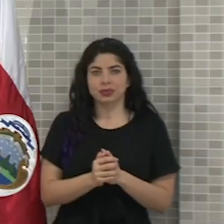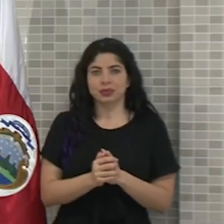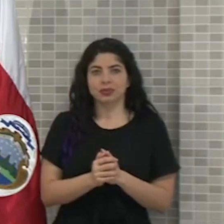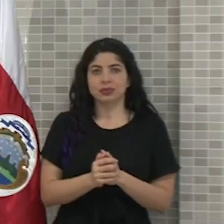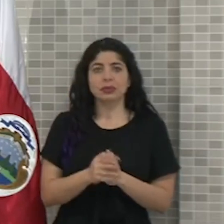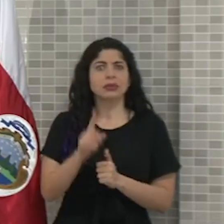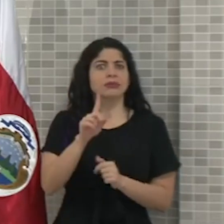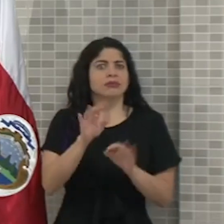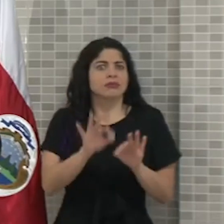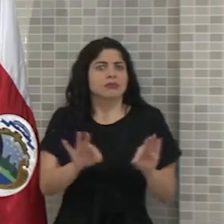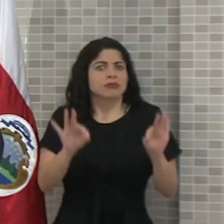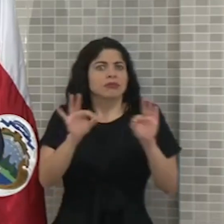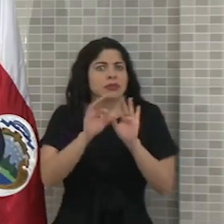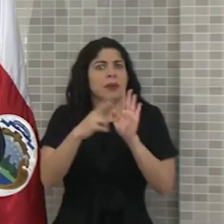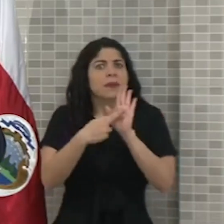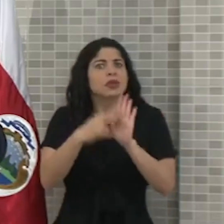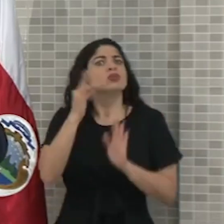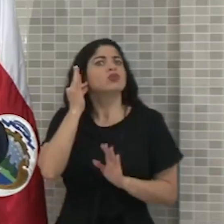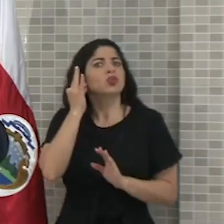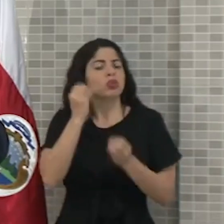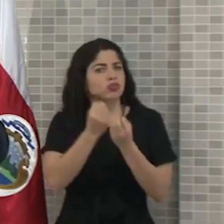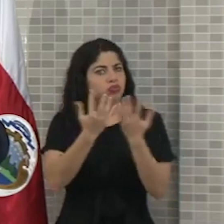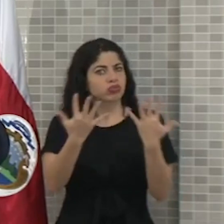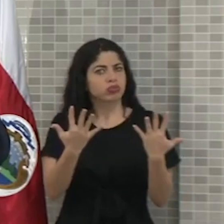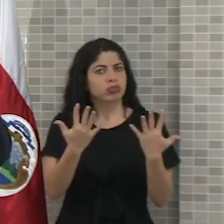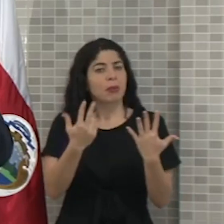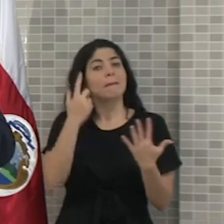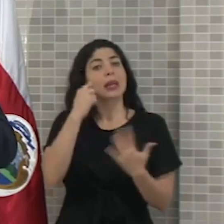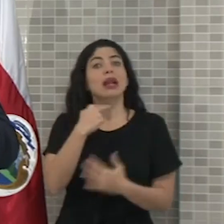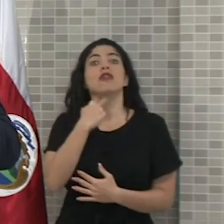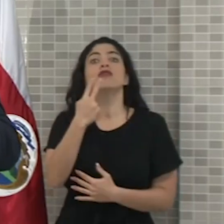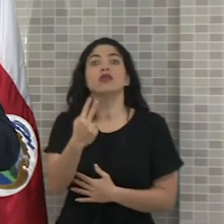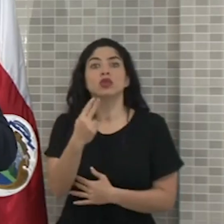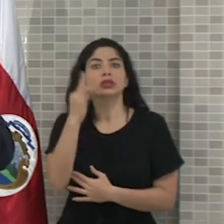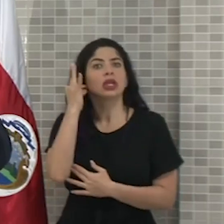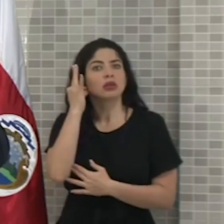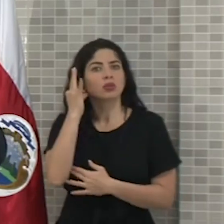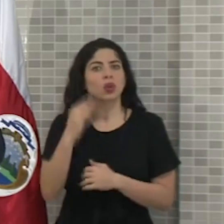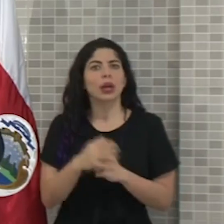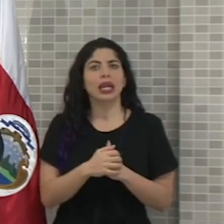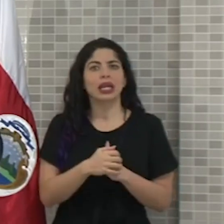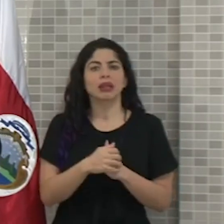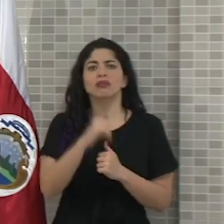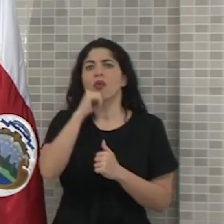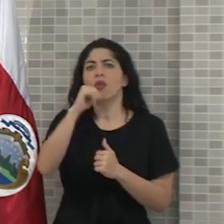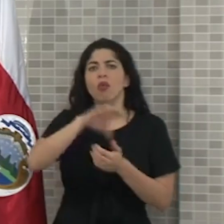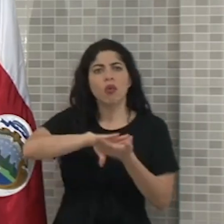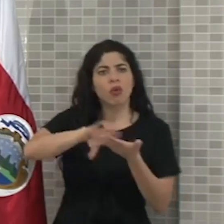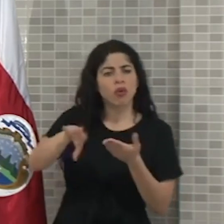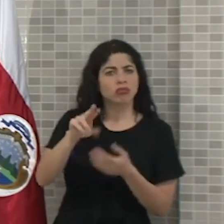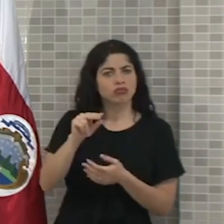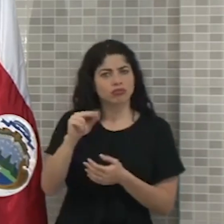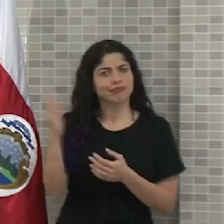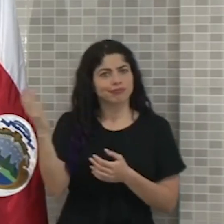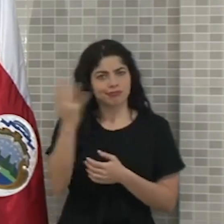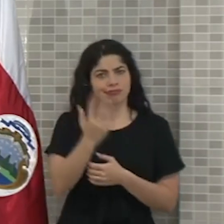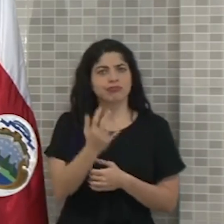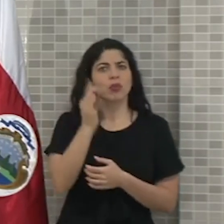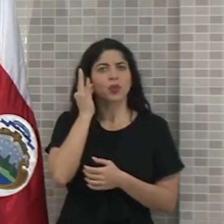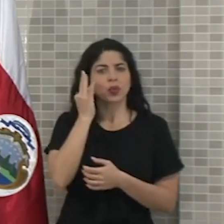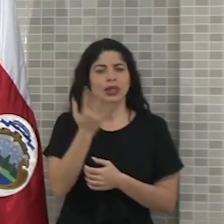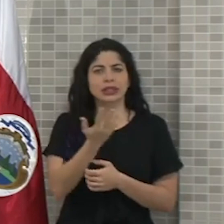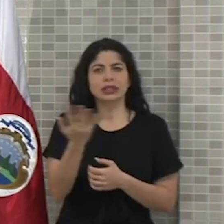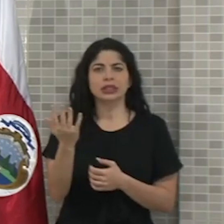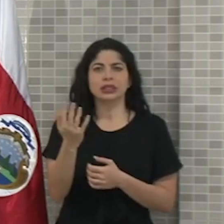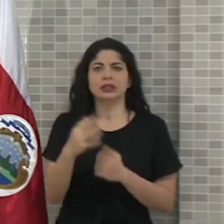una importante representación femenina para que la voz de la mujer no esté ausente de